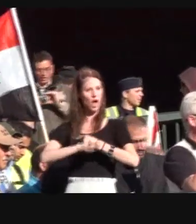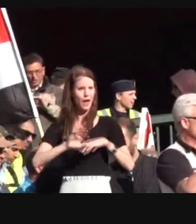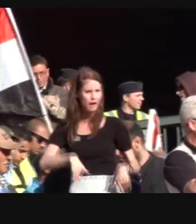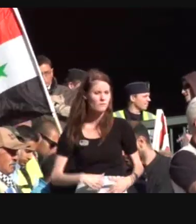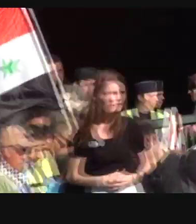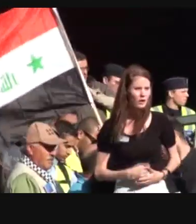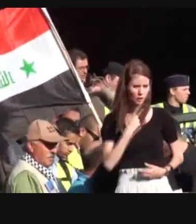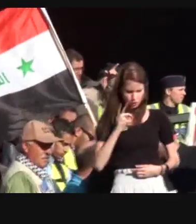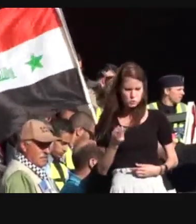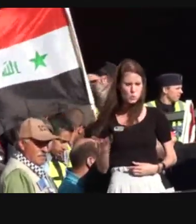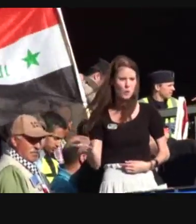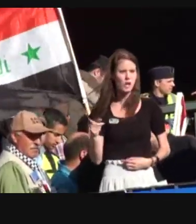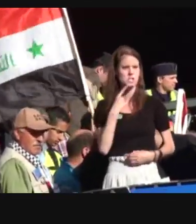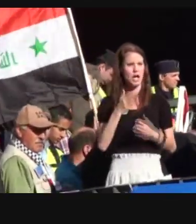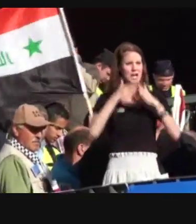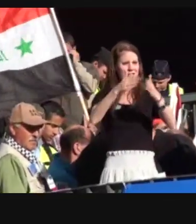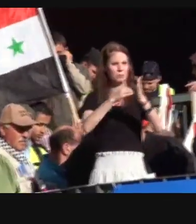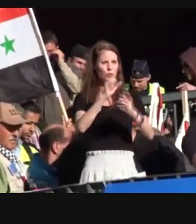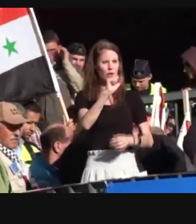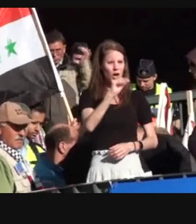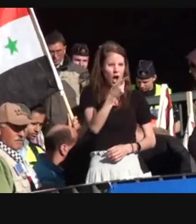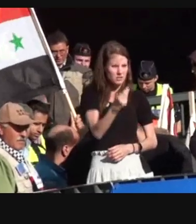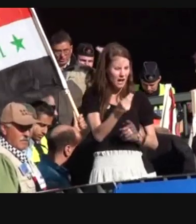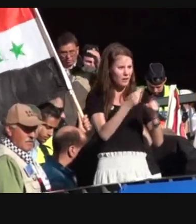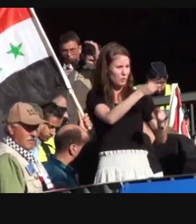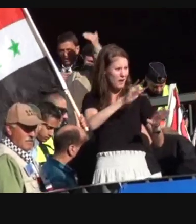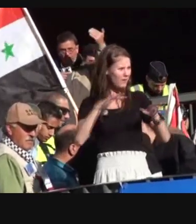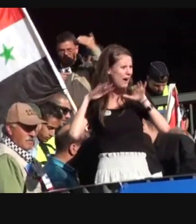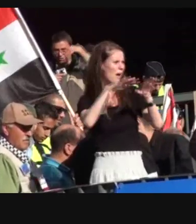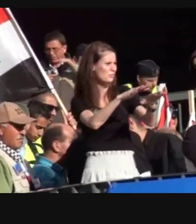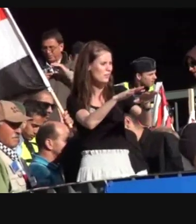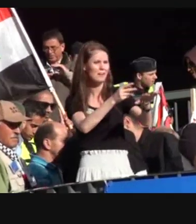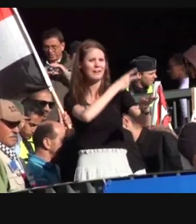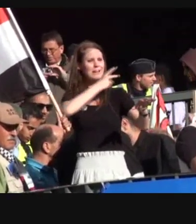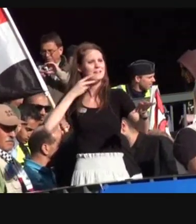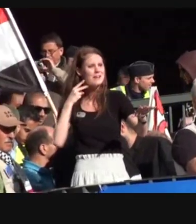Han påstår att Shipto Gaza anföll den